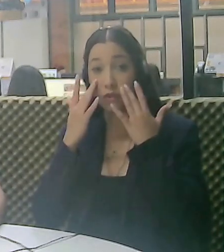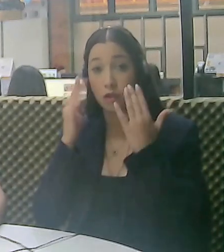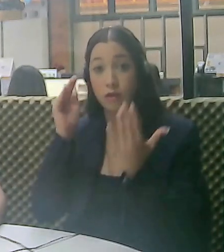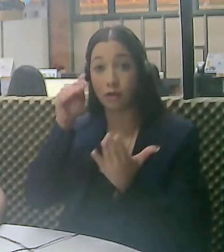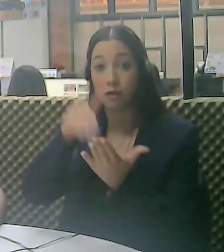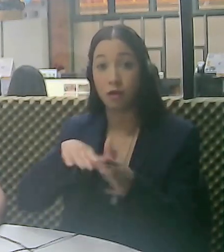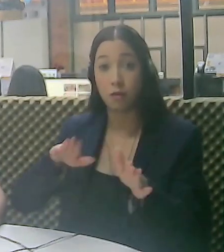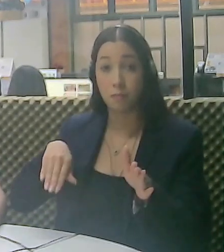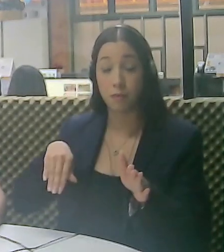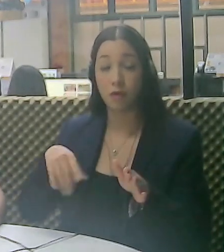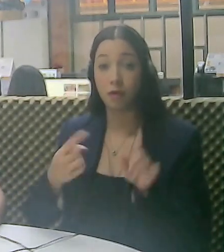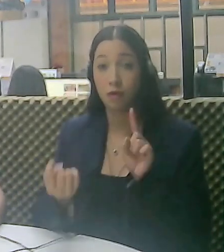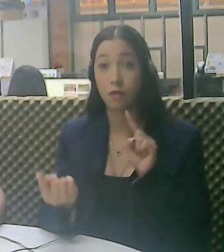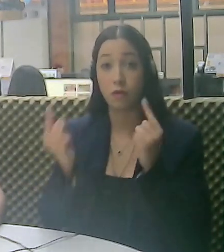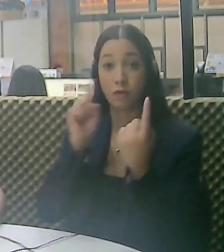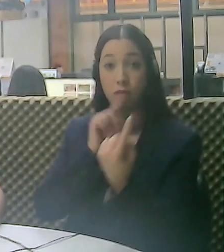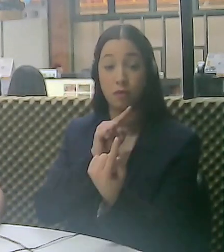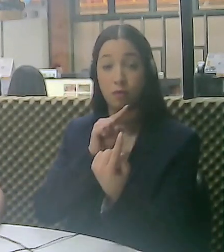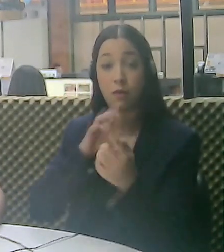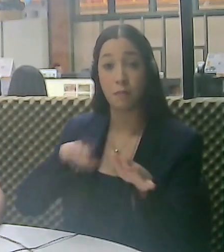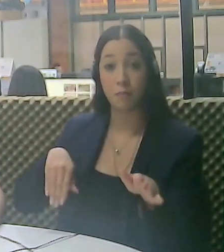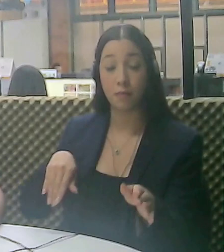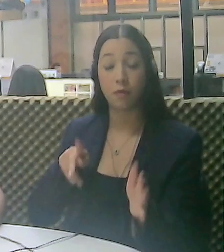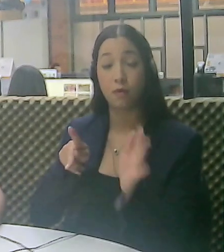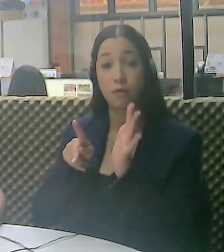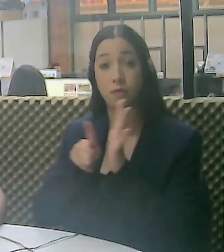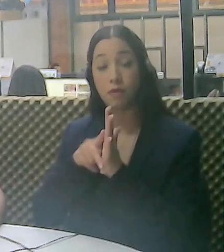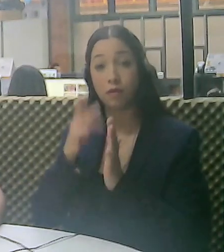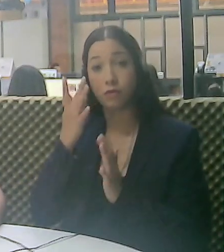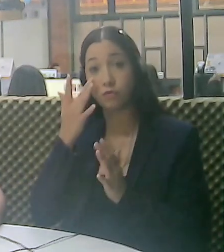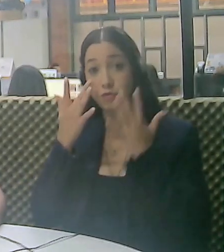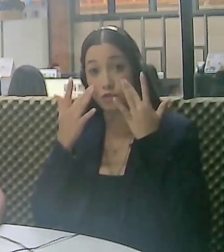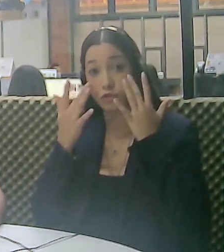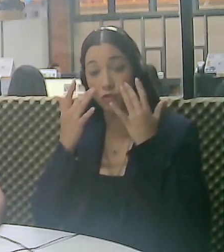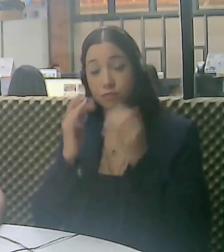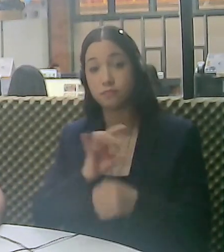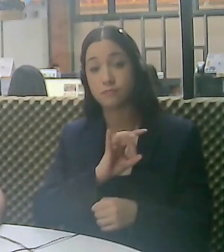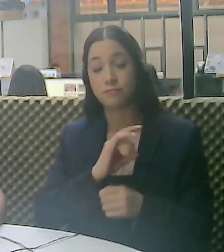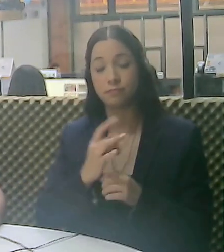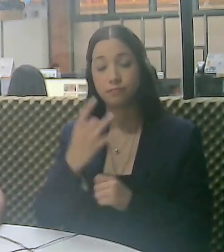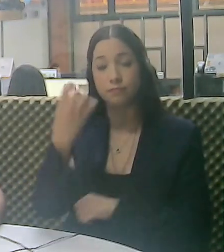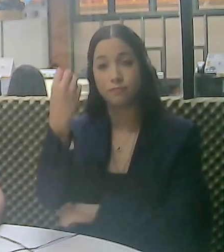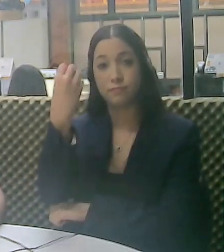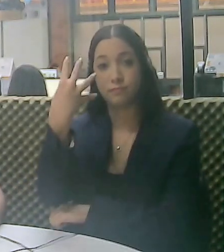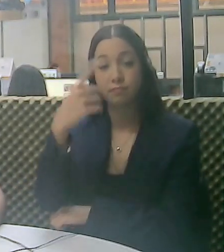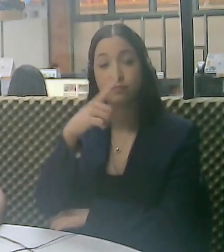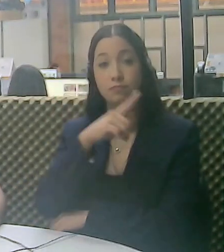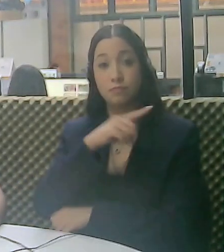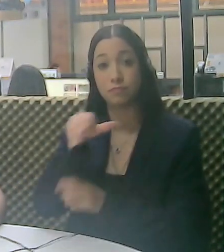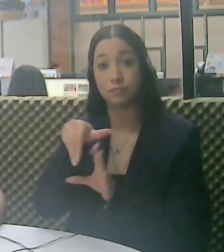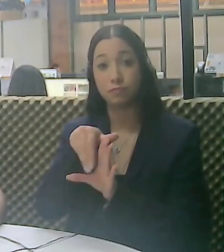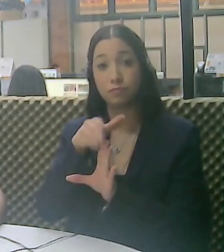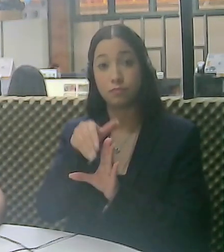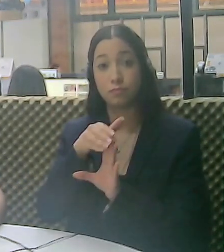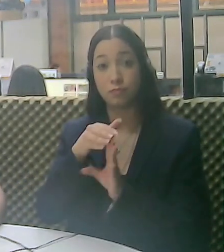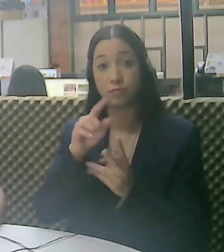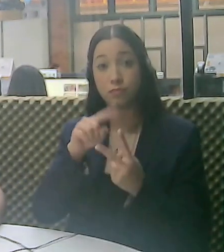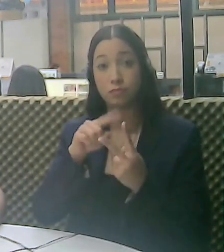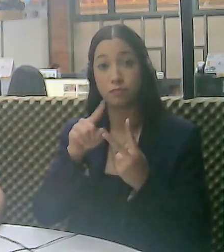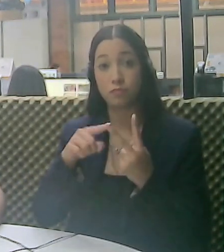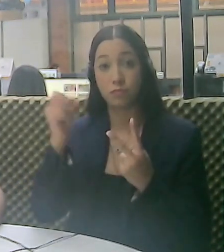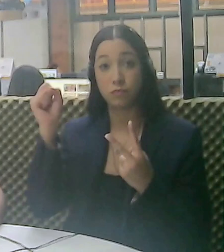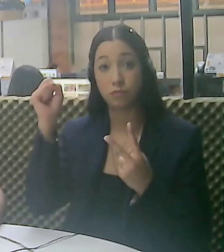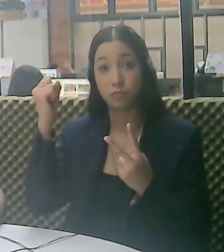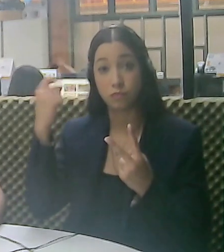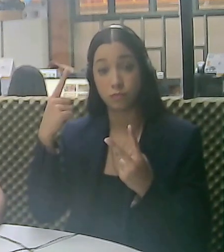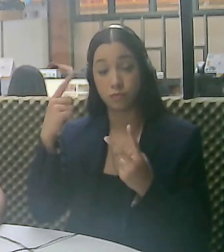e outros 5 no sentido Praia Clube Teatro Municipal. Cada coluna receberá uma placa orientativa e 2 sinais luminosos de